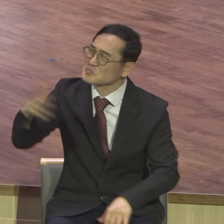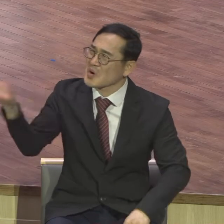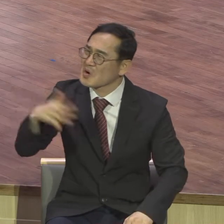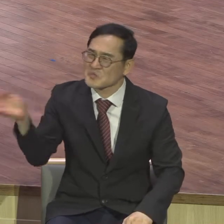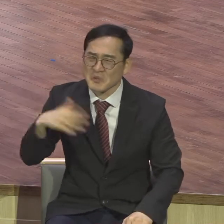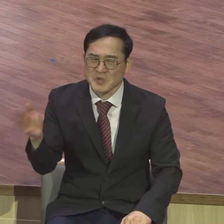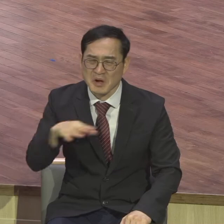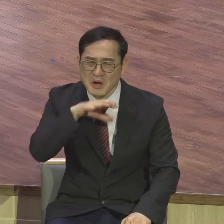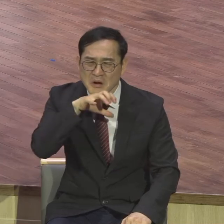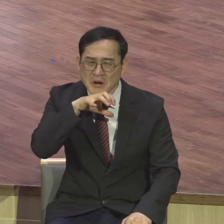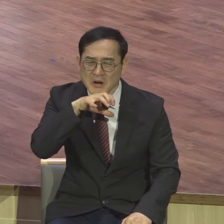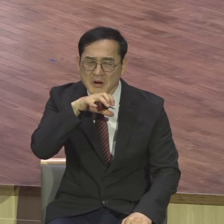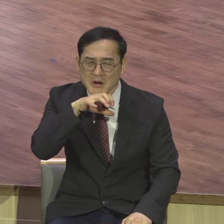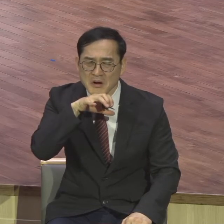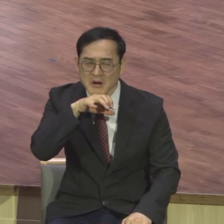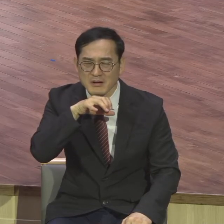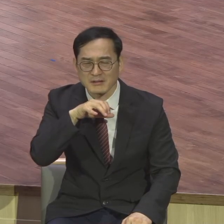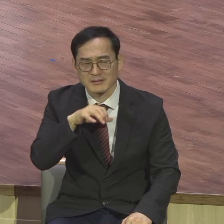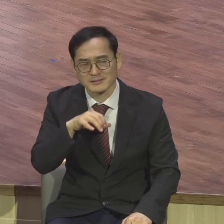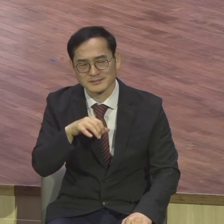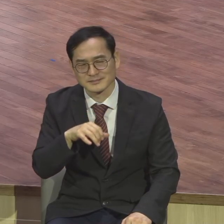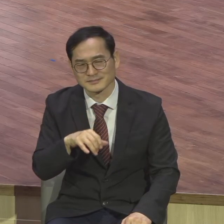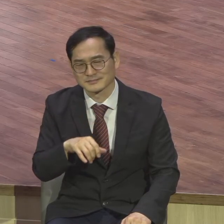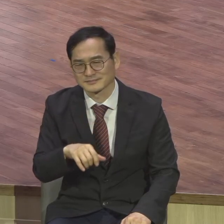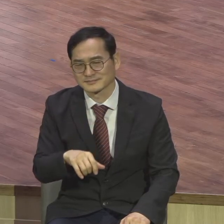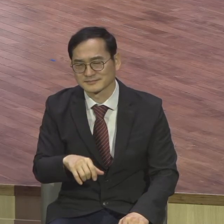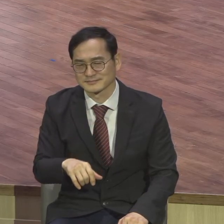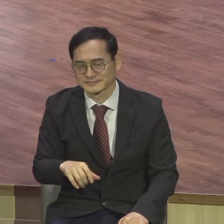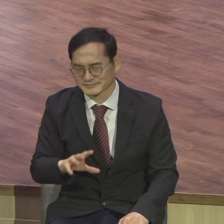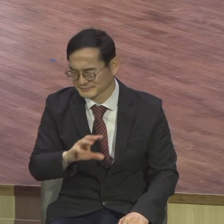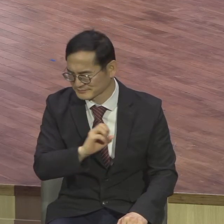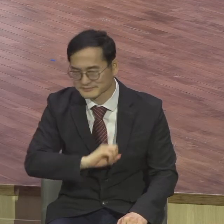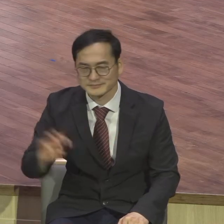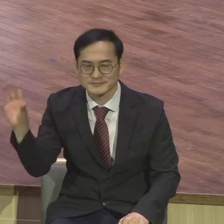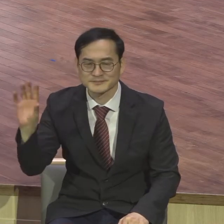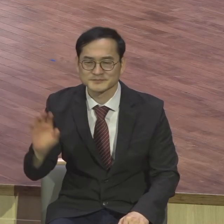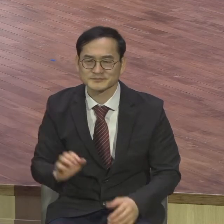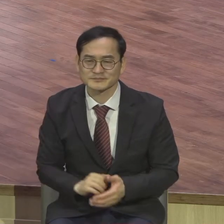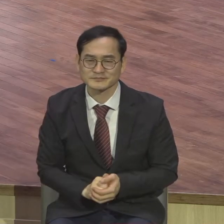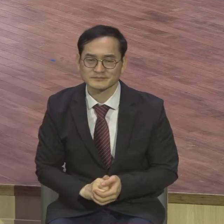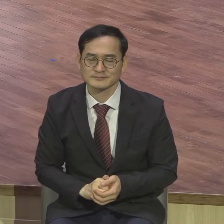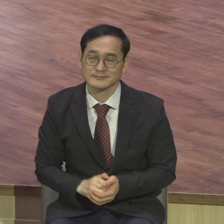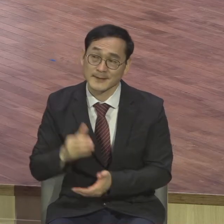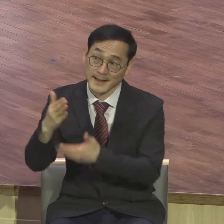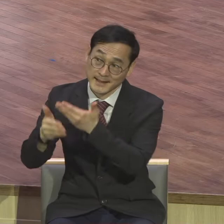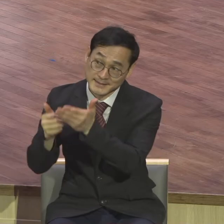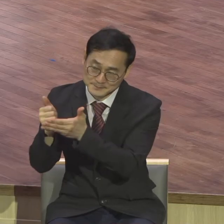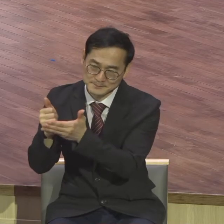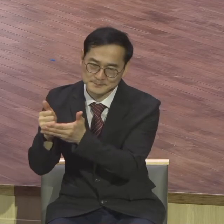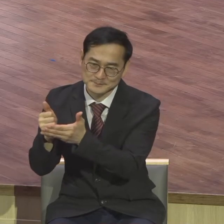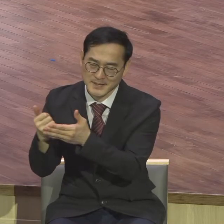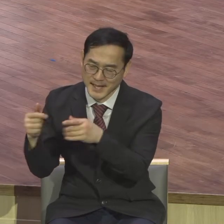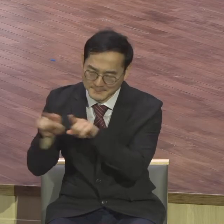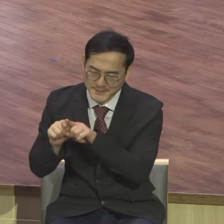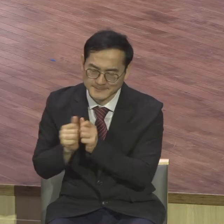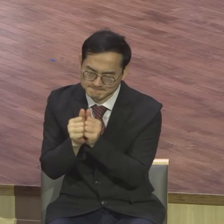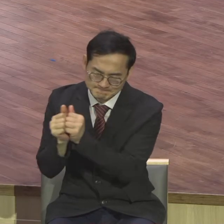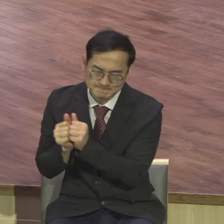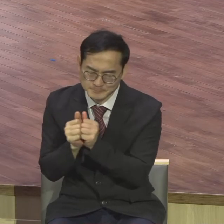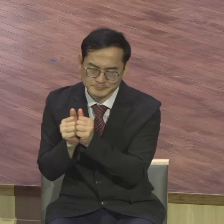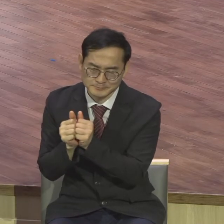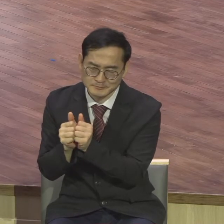하나님이 나와 계신다. 그 부활의 주님이 내 안에 지금 계셔서 나와 동행하신다. 이 확신이 있어야